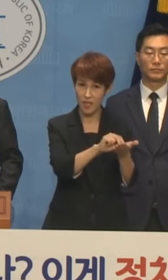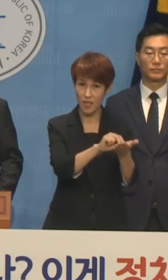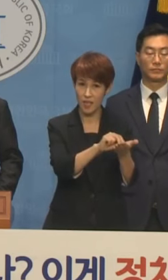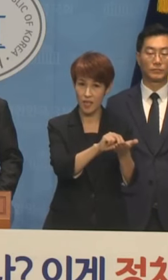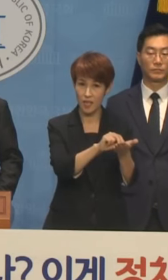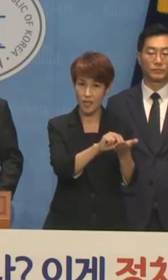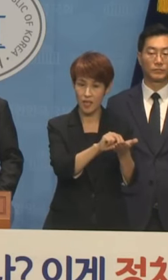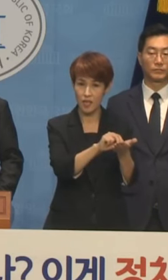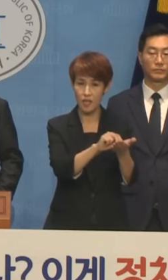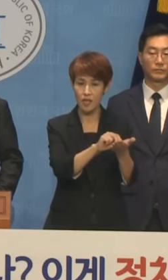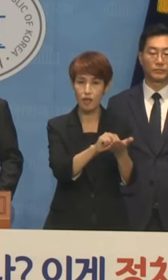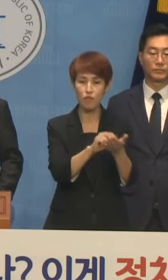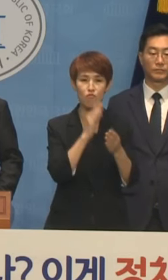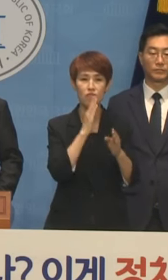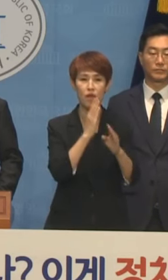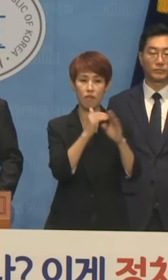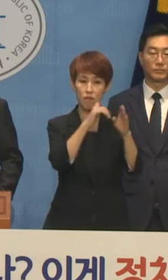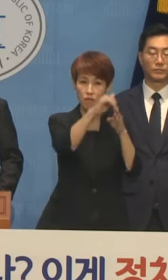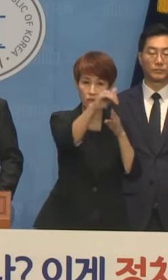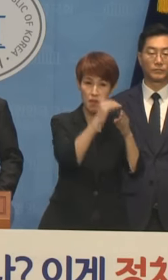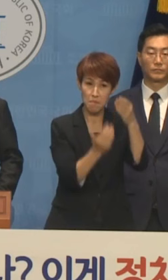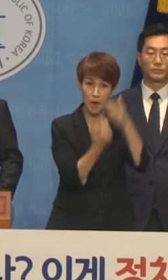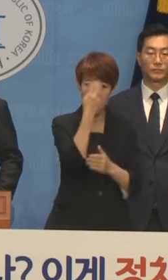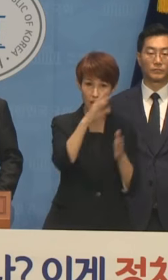상대로 해서 대북 송금 사건을 수사하면서